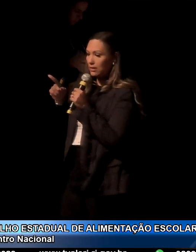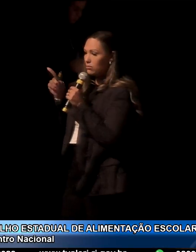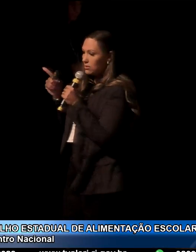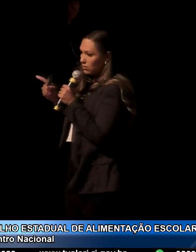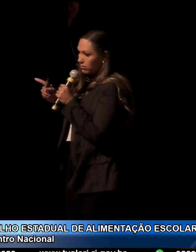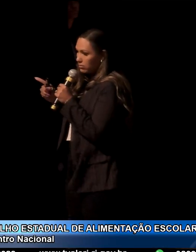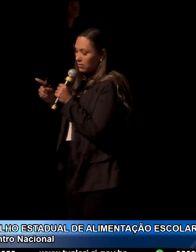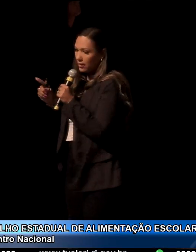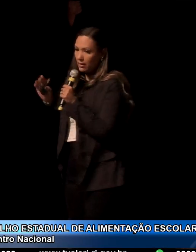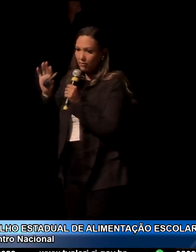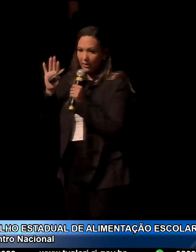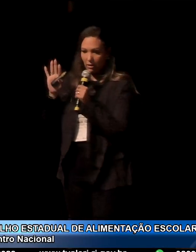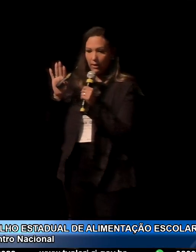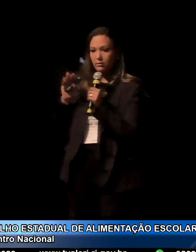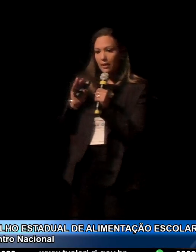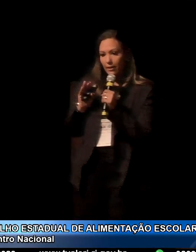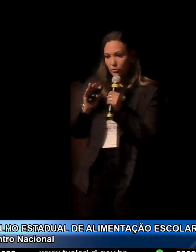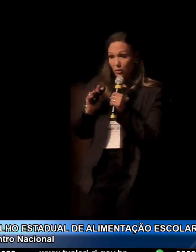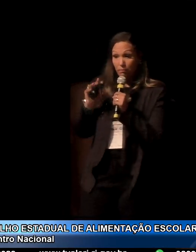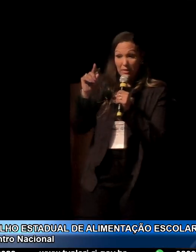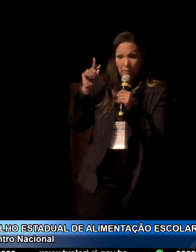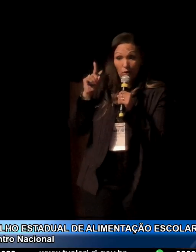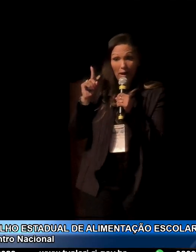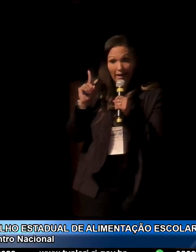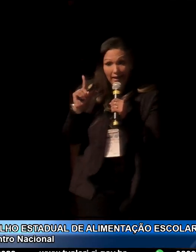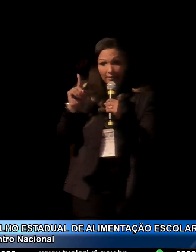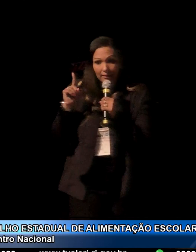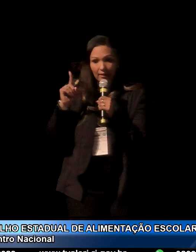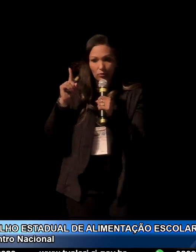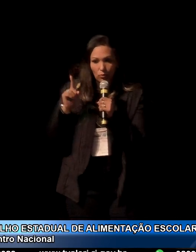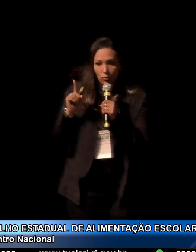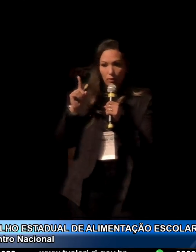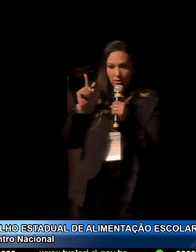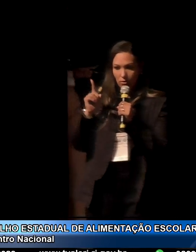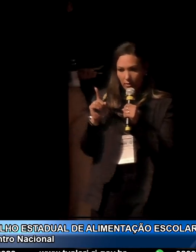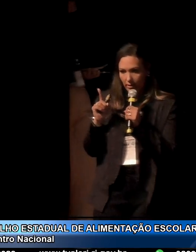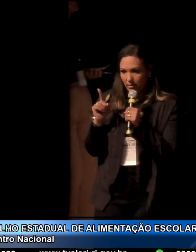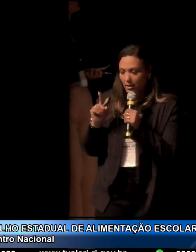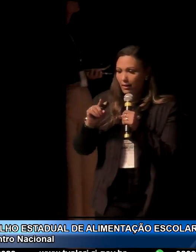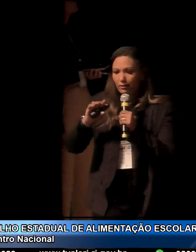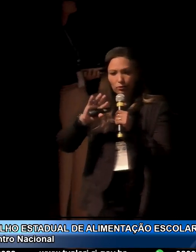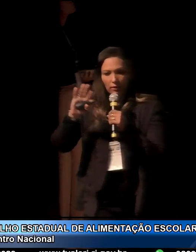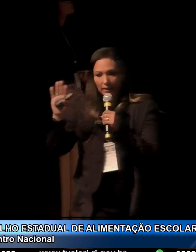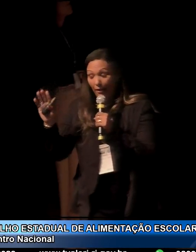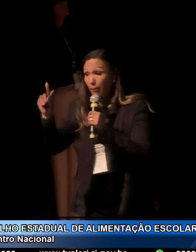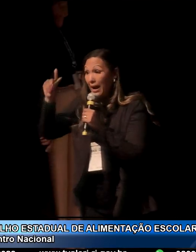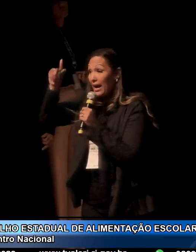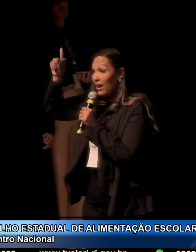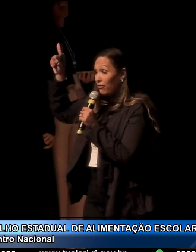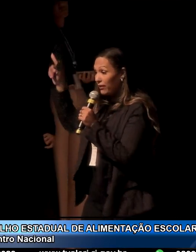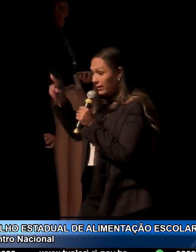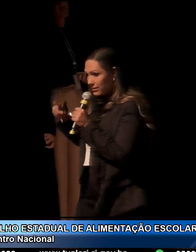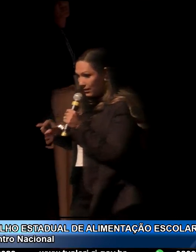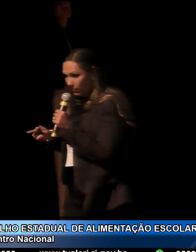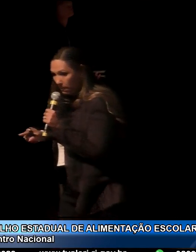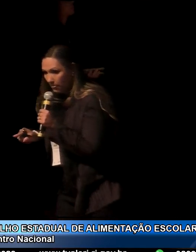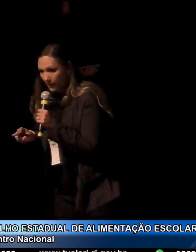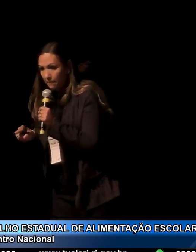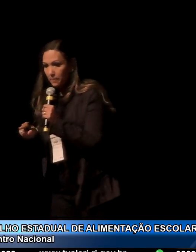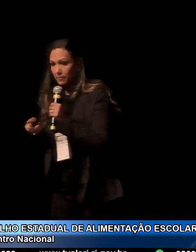2.800 euros equivale a quatro salários mínimos mas para 42 horas não tô é uma